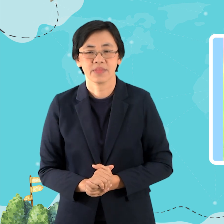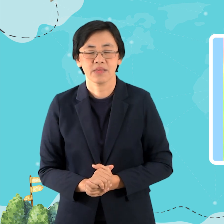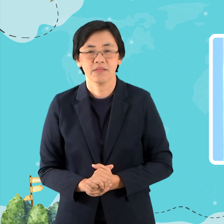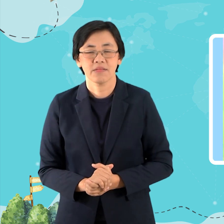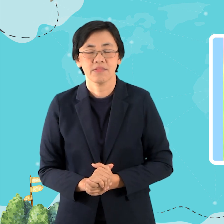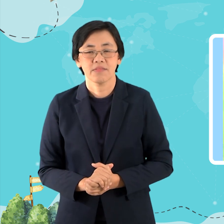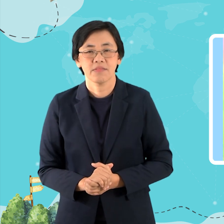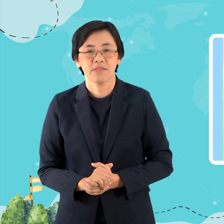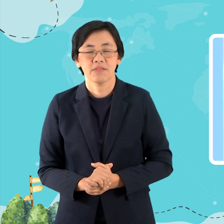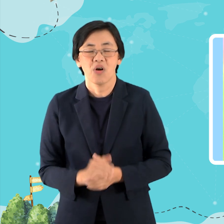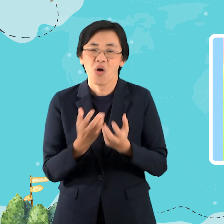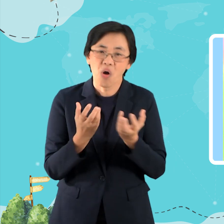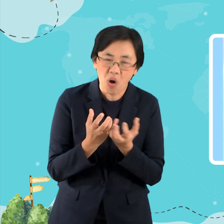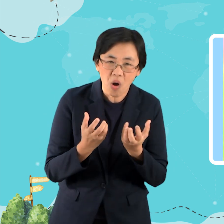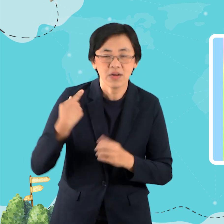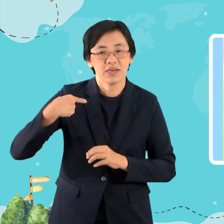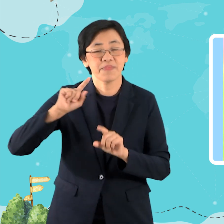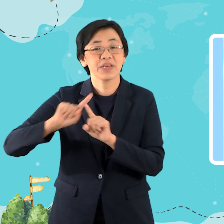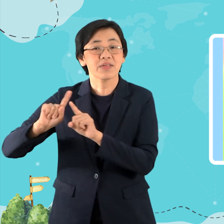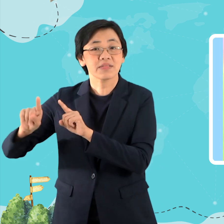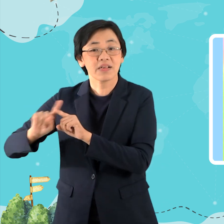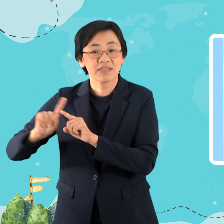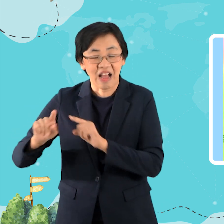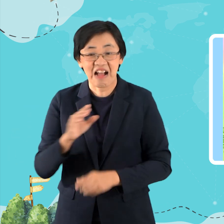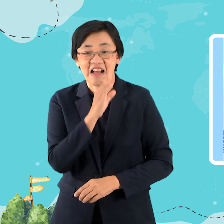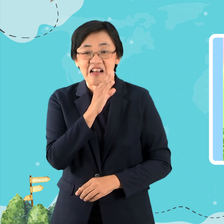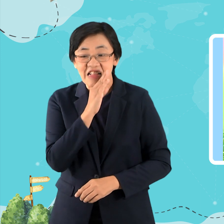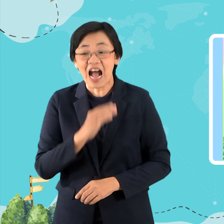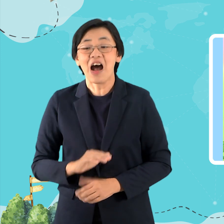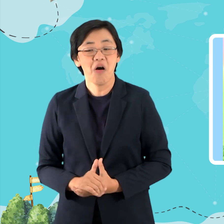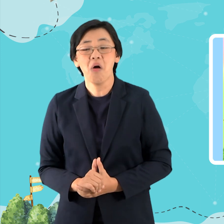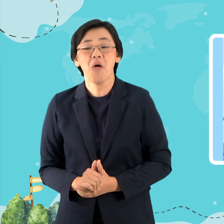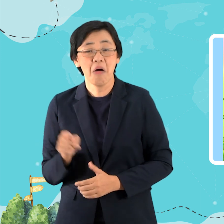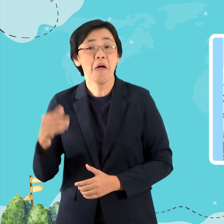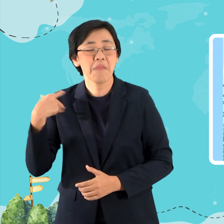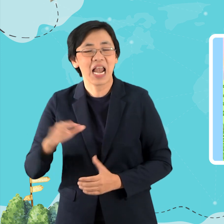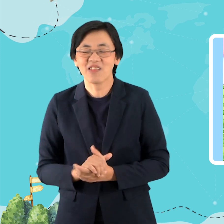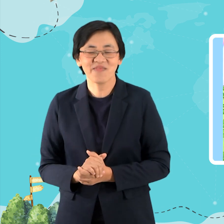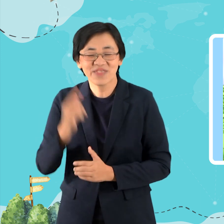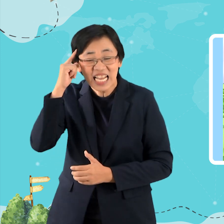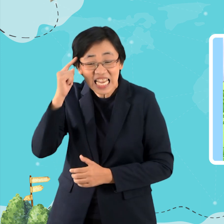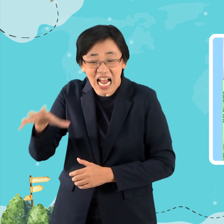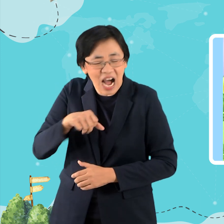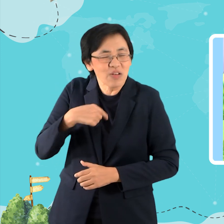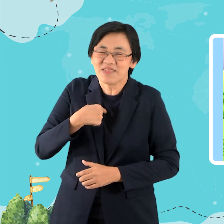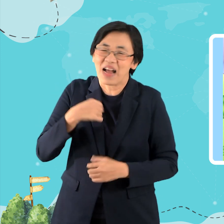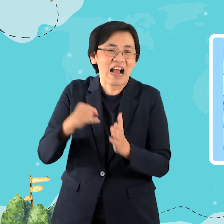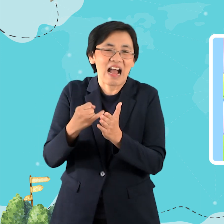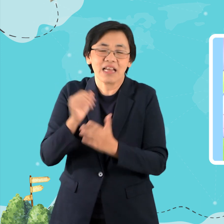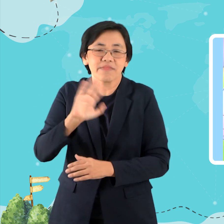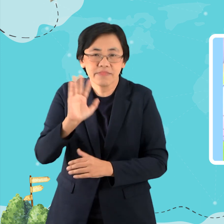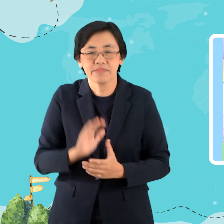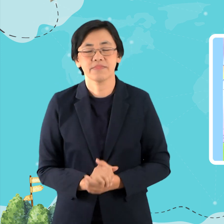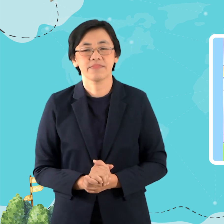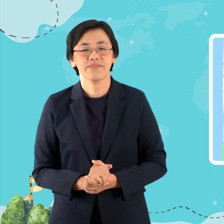สิ่งของหรือผลประโยชน์ที่ตกอยู่ในกำมือของผู้อื่นแล้วย่อมไม่ได้กลับคืนมาง่